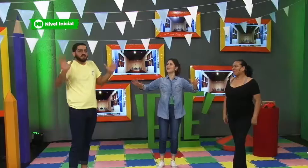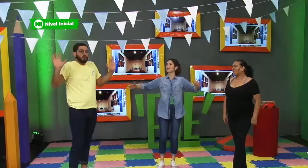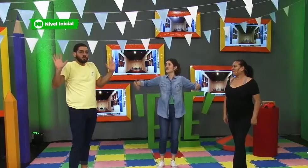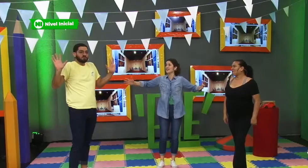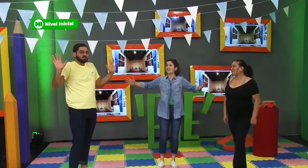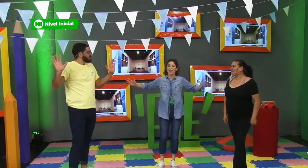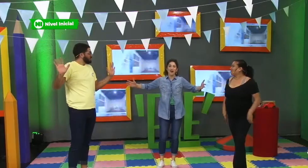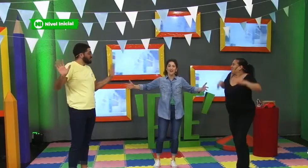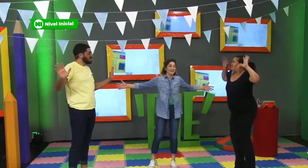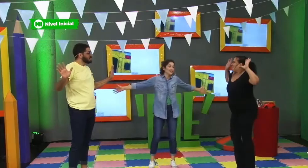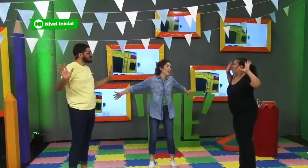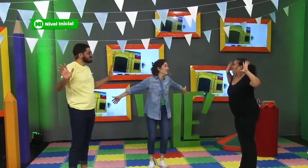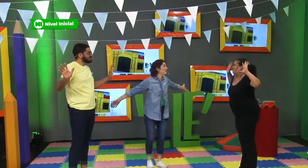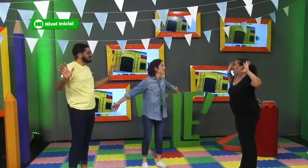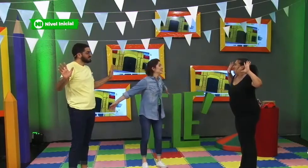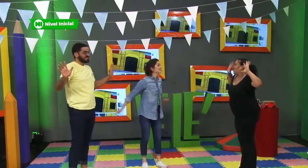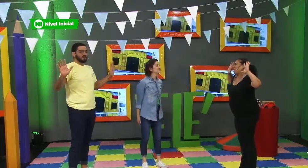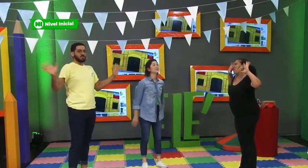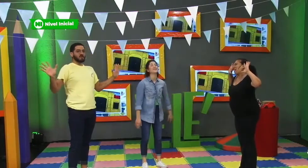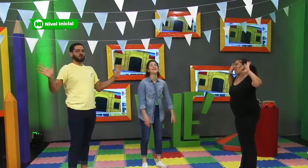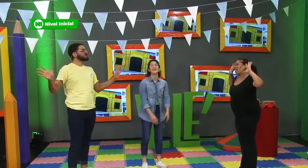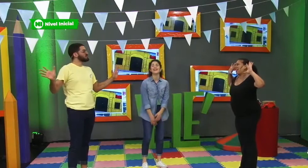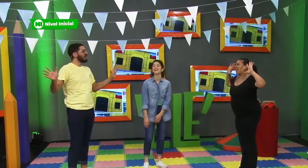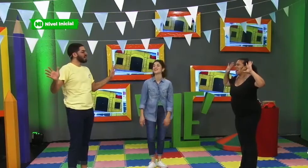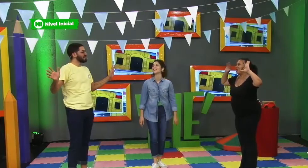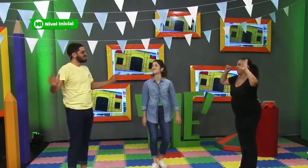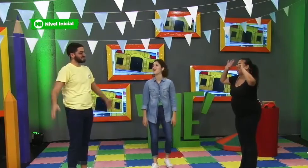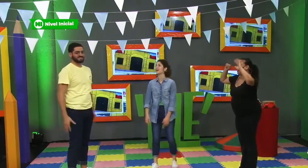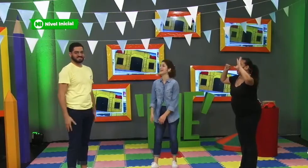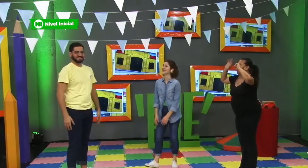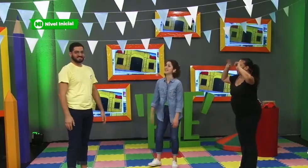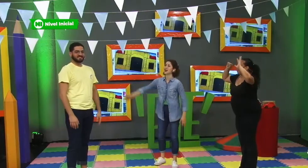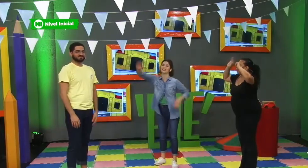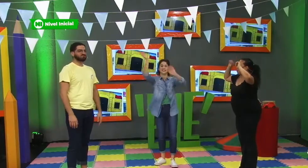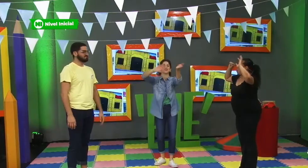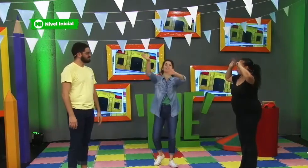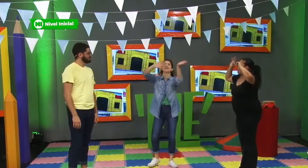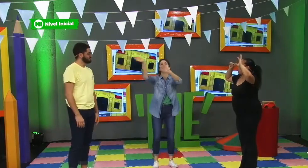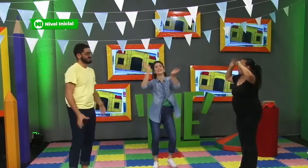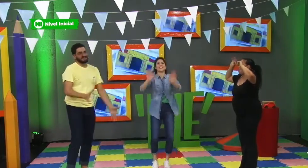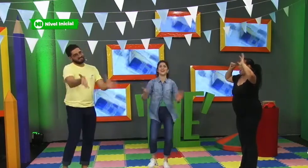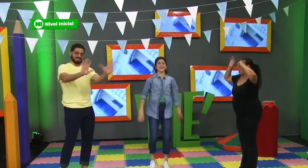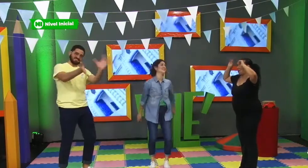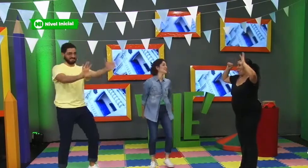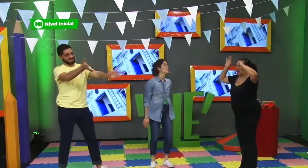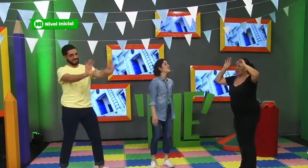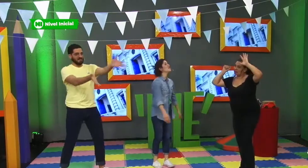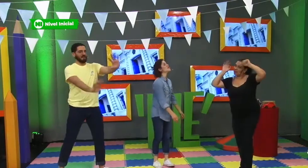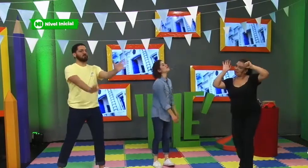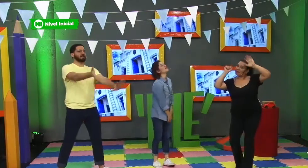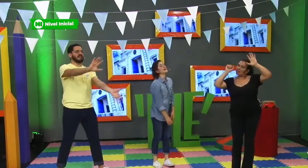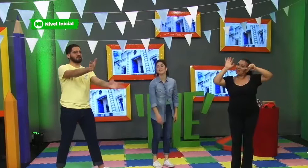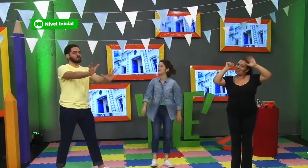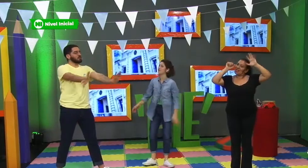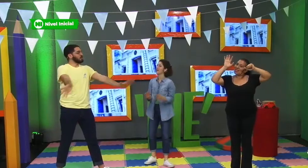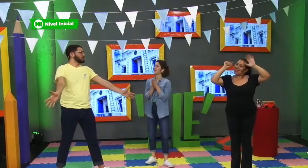Ahora, chao. Listo. Fin. Listo. Fin. Nos vemos la próxima. Nos tenemos que ir. Nos están haciendo así. Nos vamos bailando, capaz.